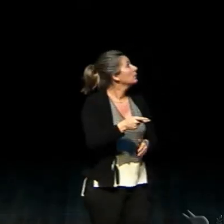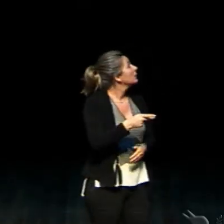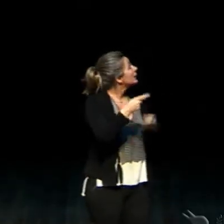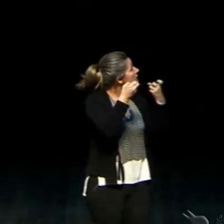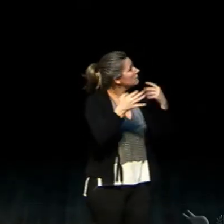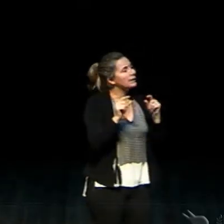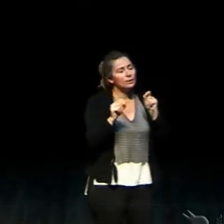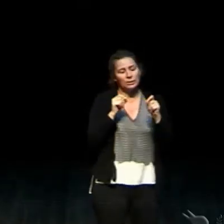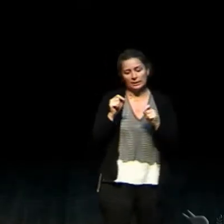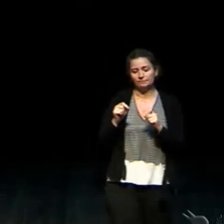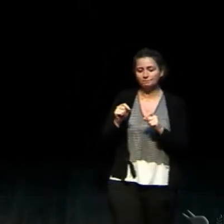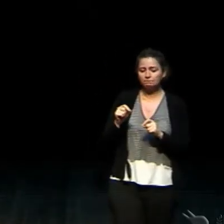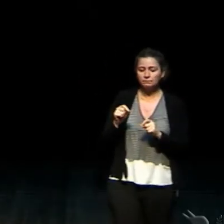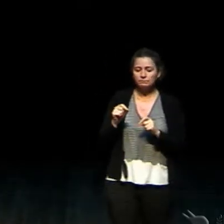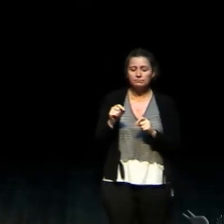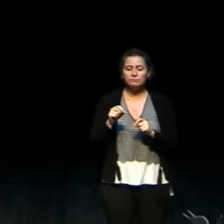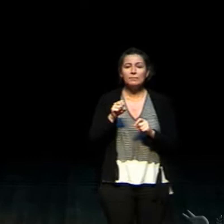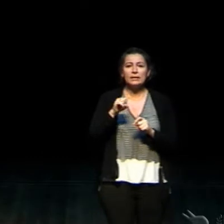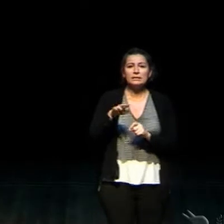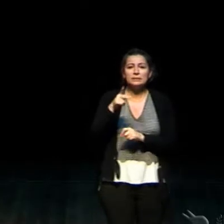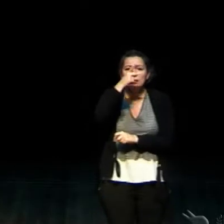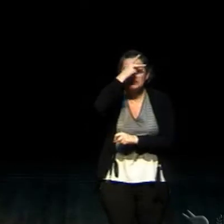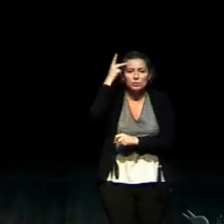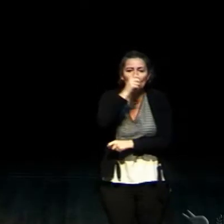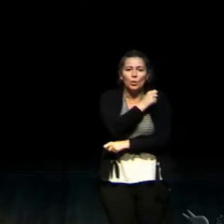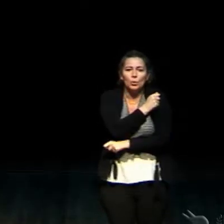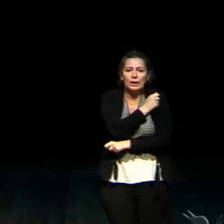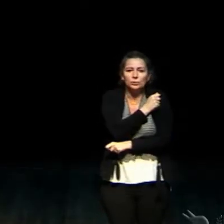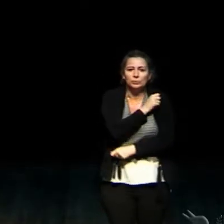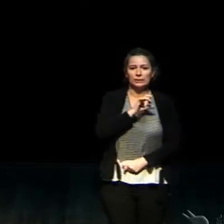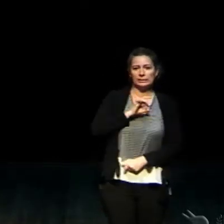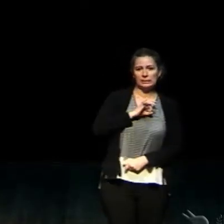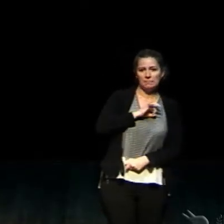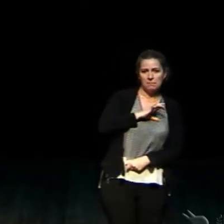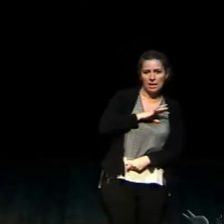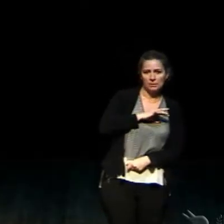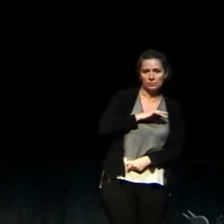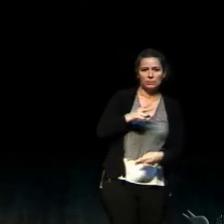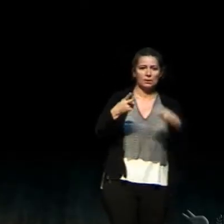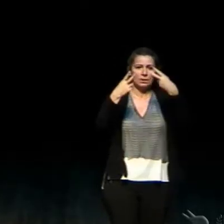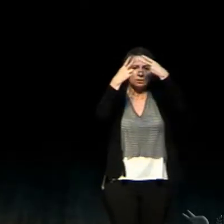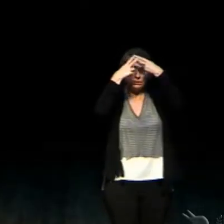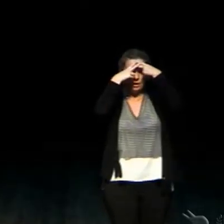a relação de ensino, o cognitivo esteja trabalhando, o aluno ele sente